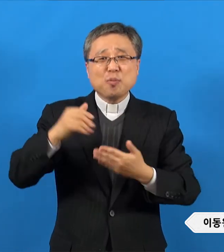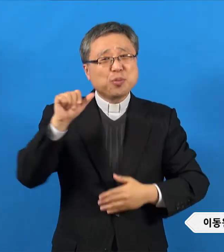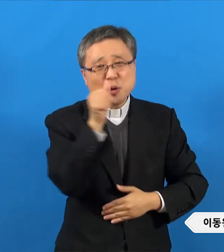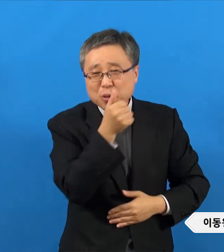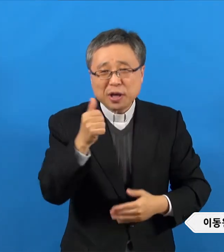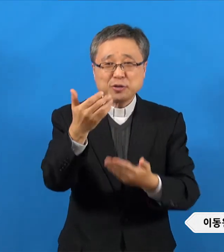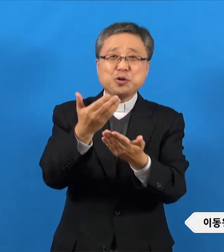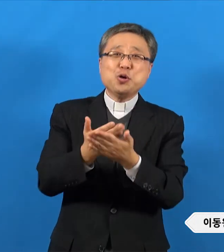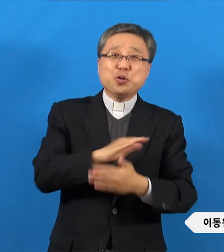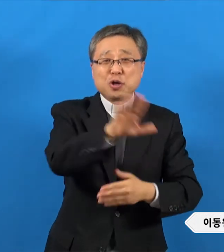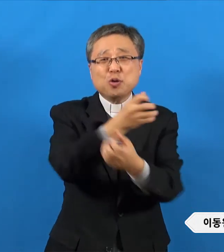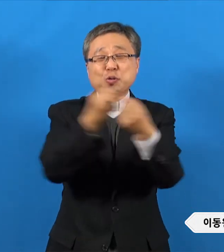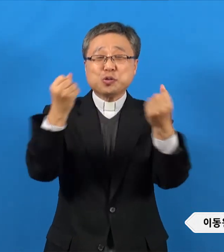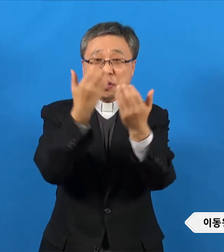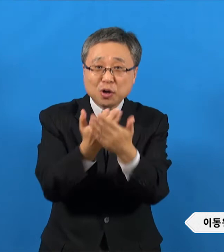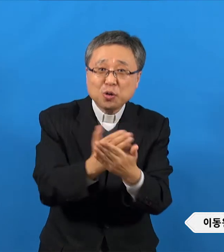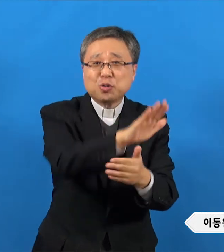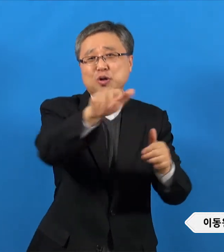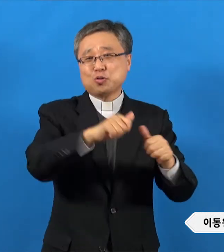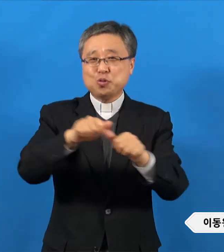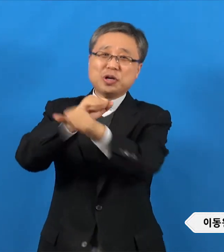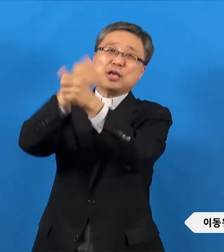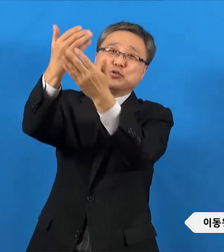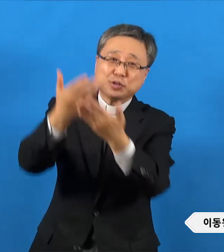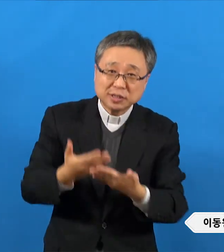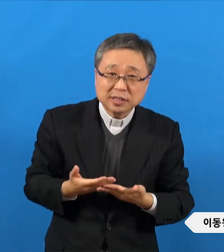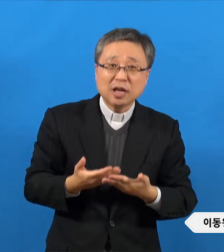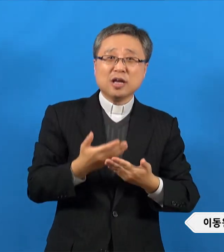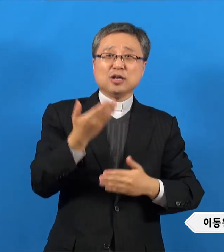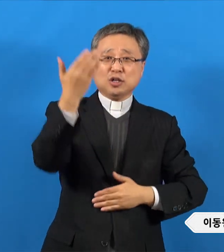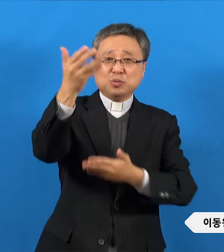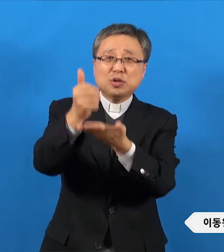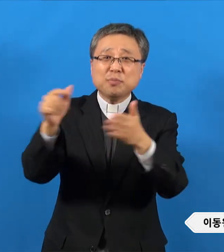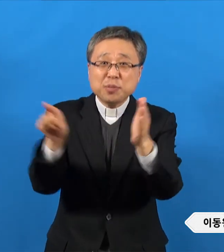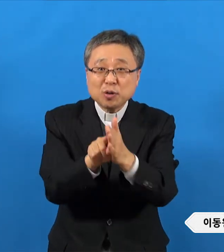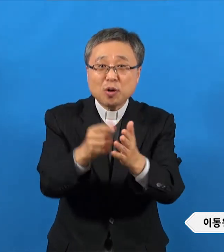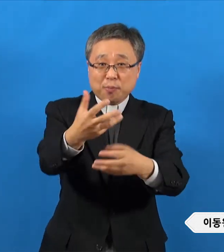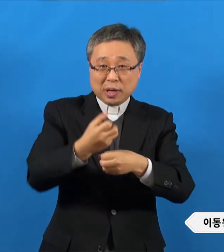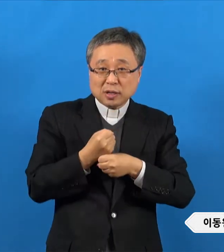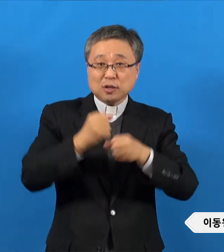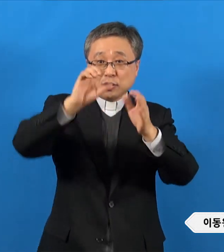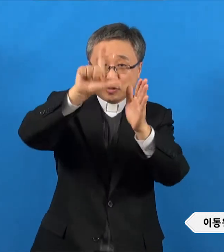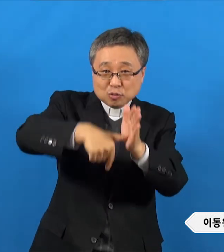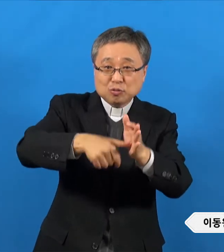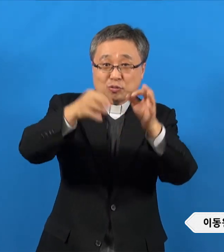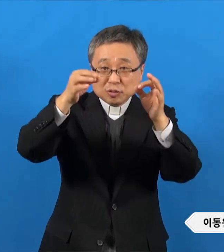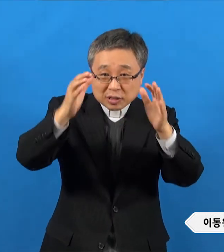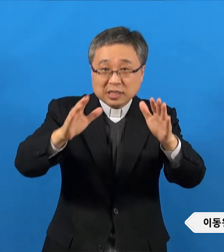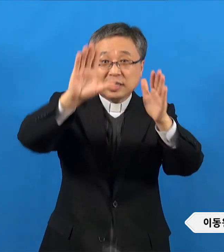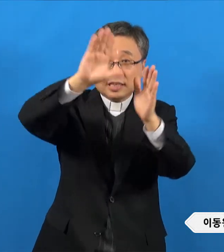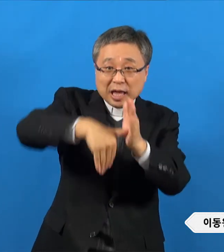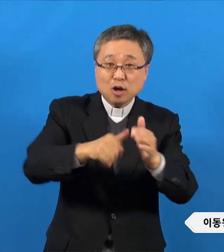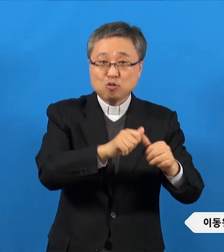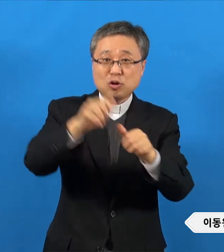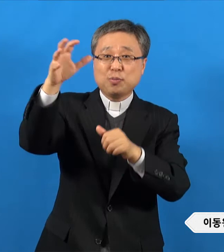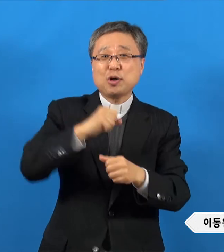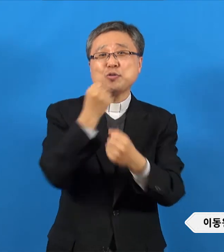우리를 용서하시고 우리를 구원하신다고, 그분을 믿고 받아들이는 순간 우리는 용서를 받습니다. 구원을 받습니다.